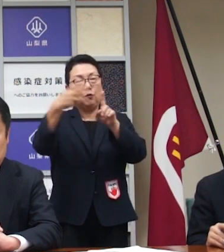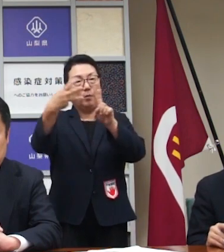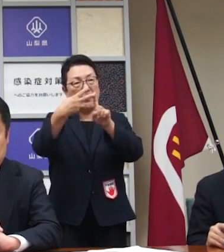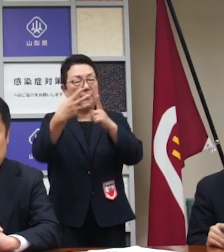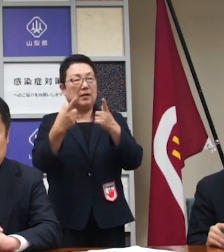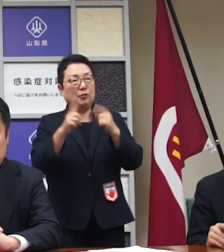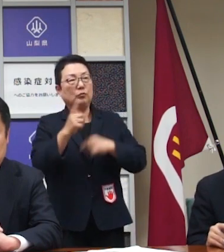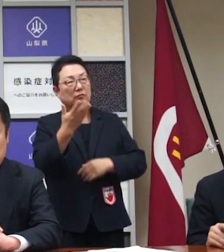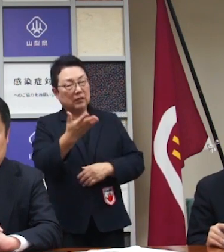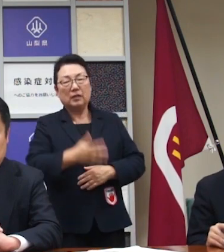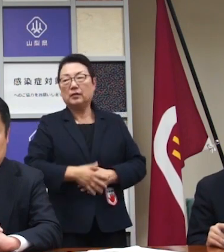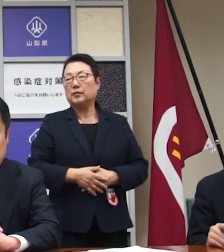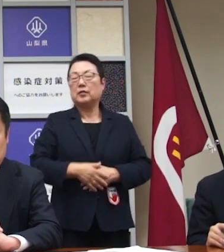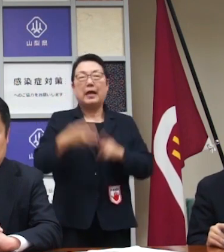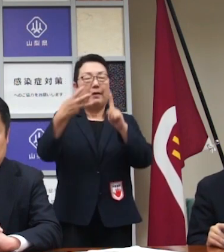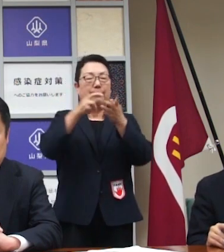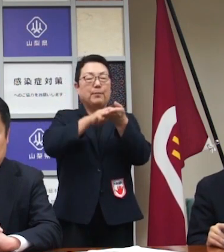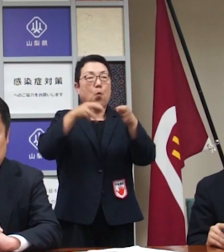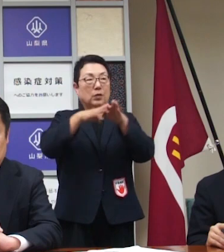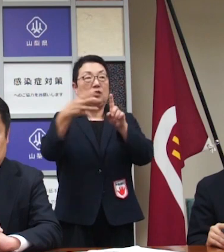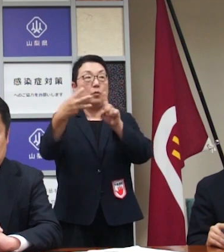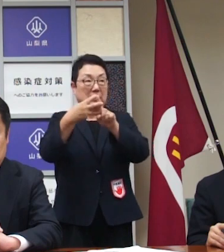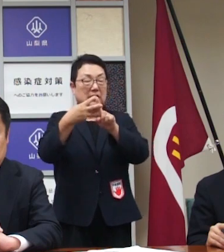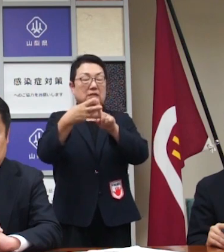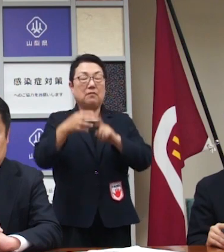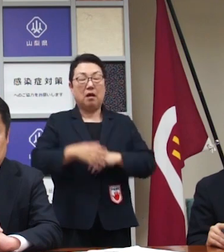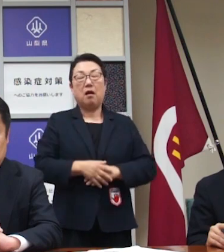B については